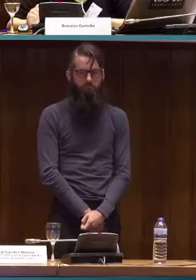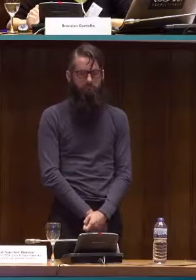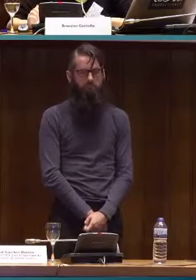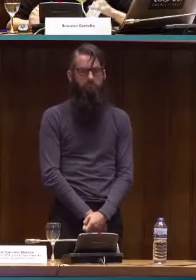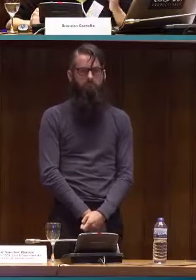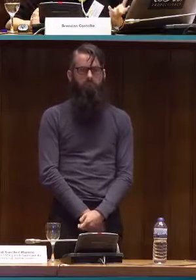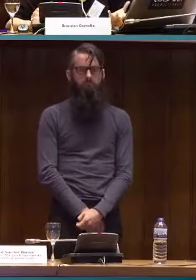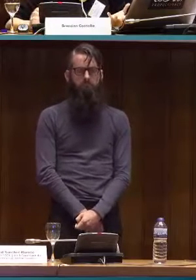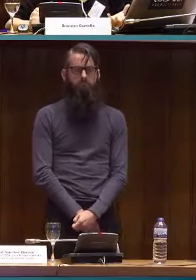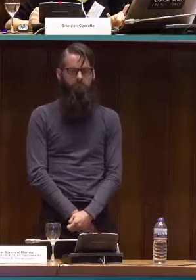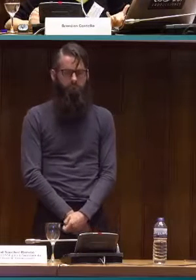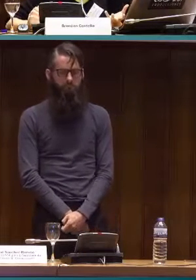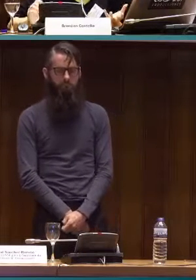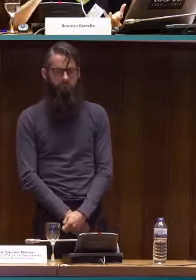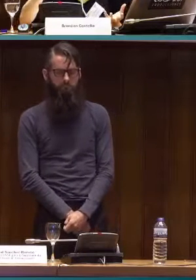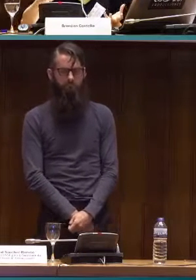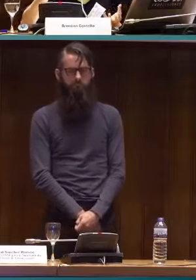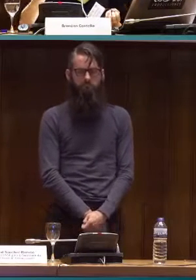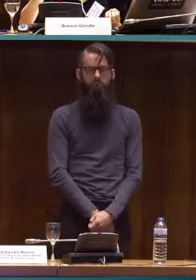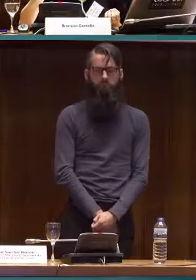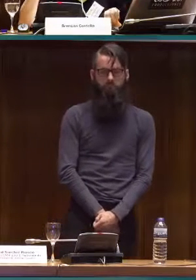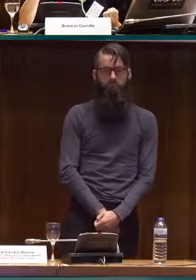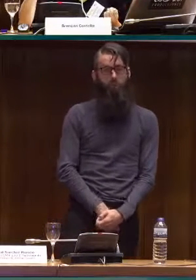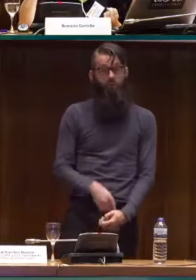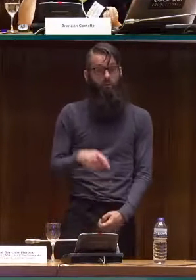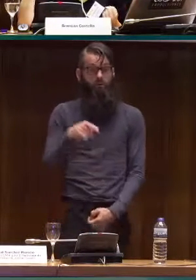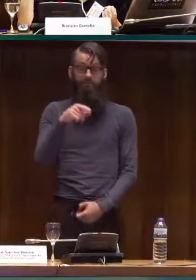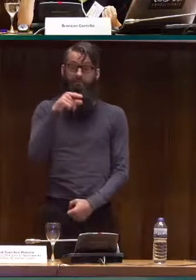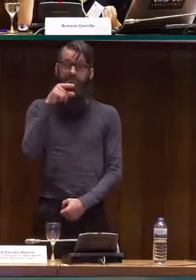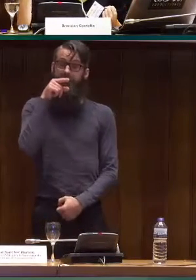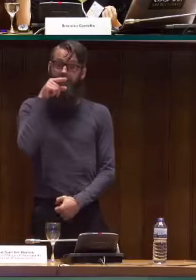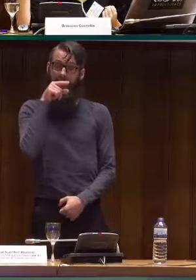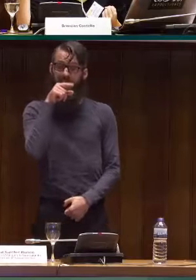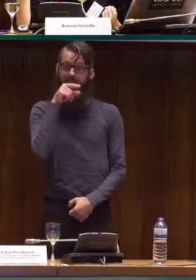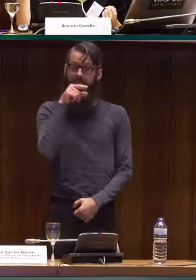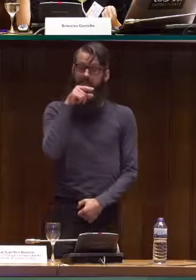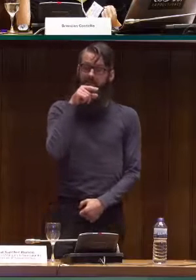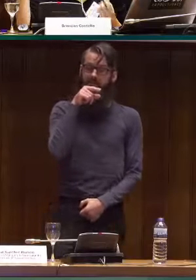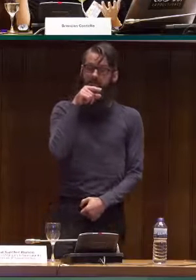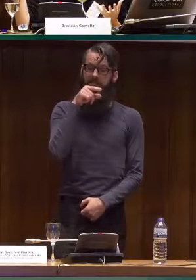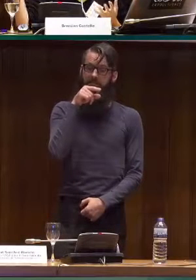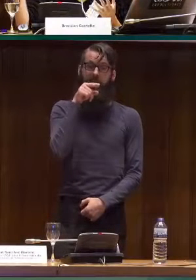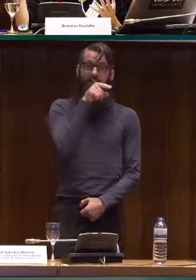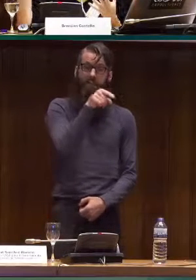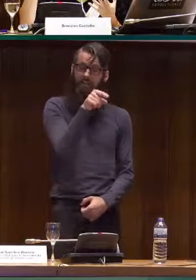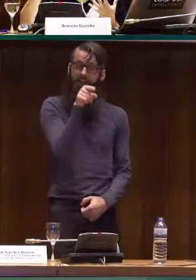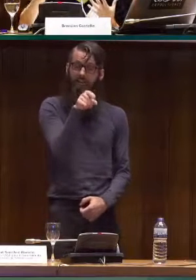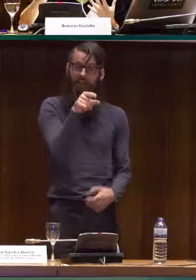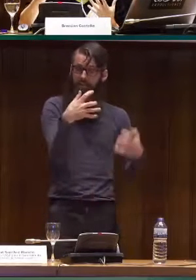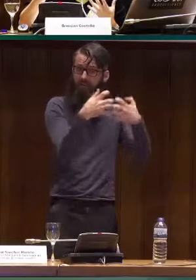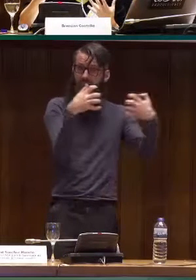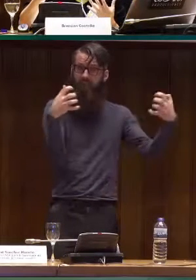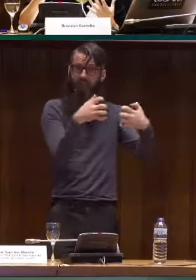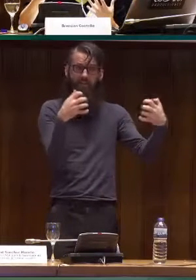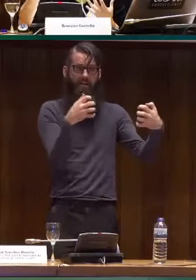Y es interesante ver que en lengua de signos catalana este tú no podría tener esta interpretación impersonal, ¿no? En un contexto en que estás hablando con